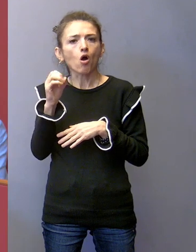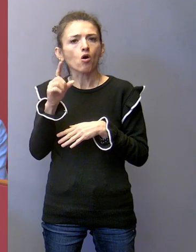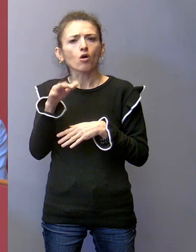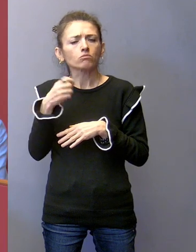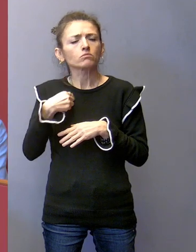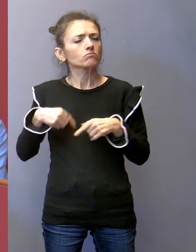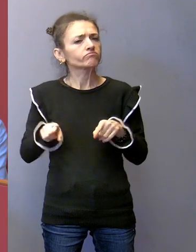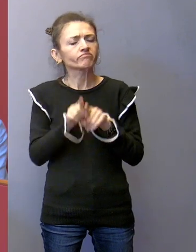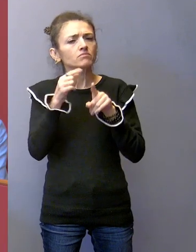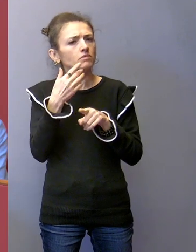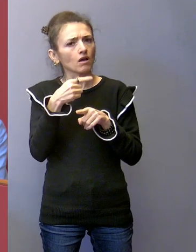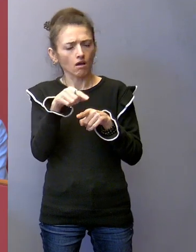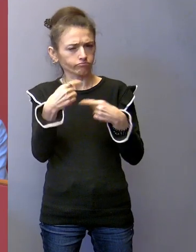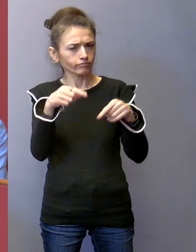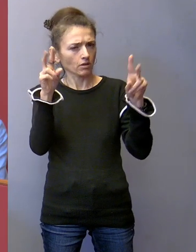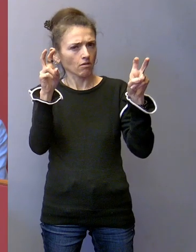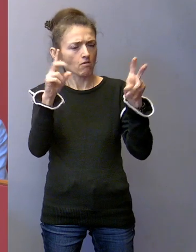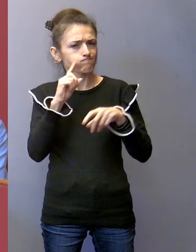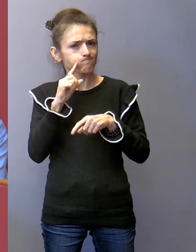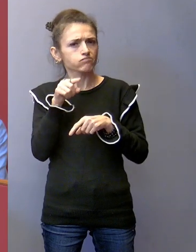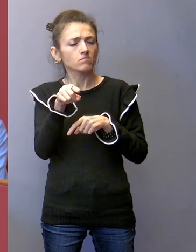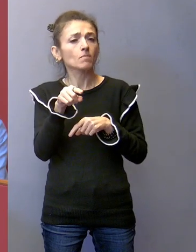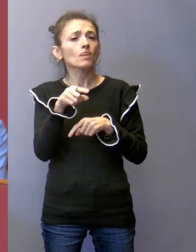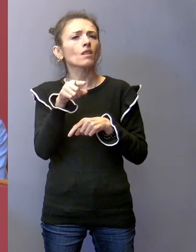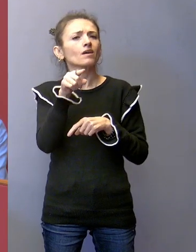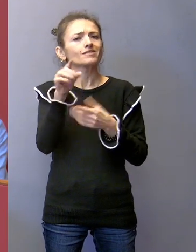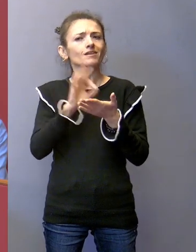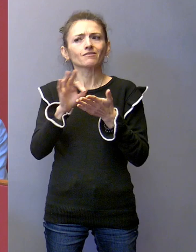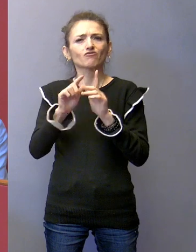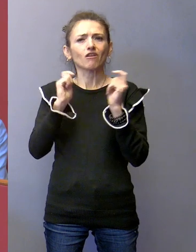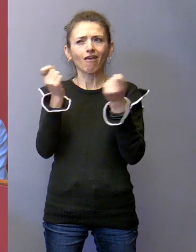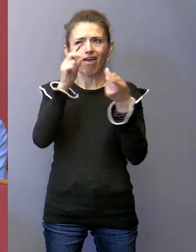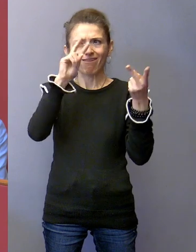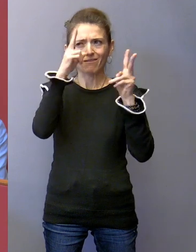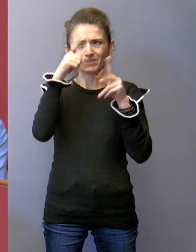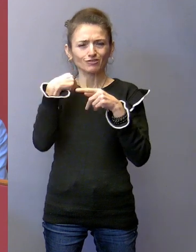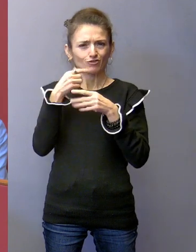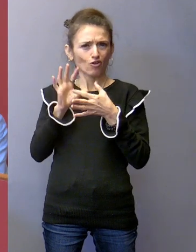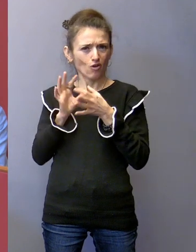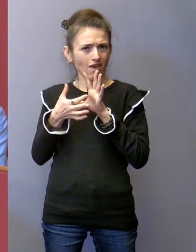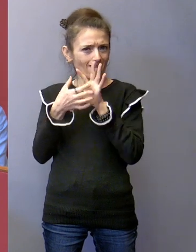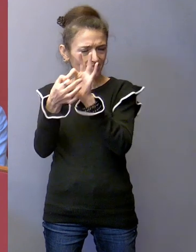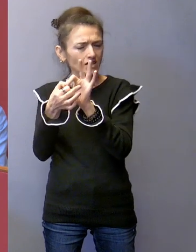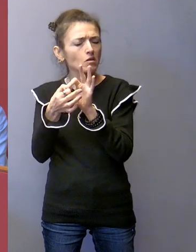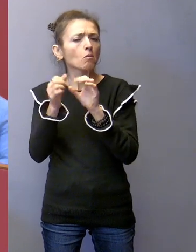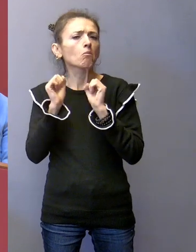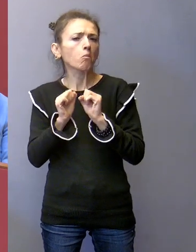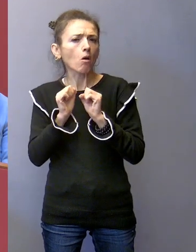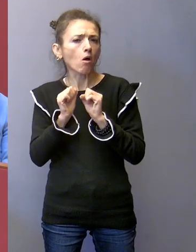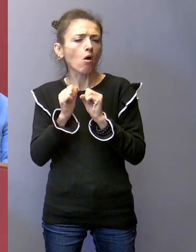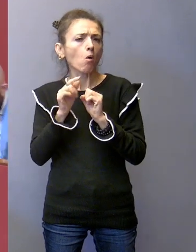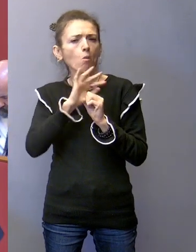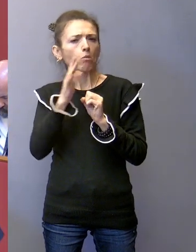rileggendo anche alla luce dell'interpretazione della tasse segreteria generale io credo che si possa leggere anche in un altro modo cioè